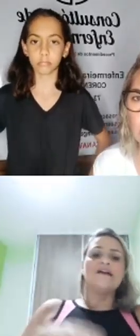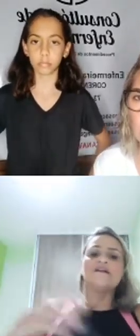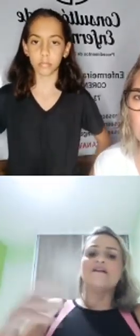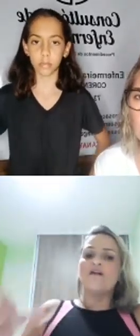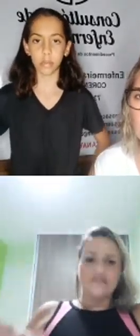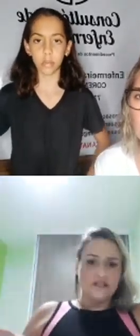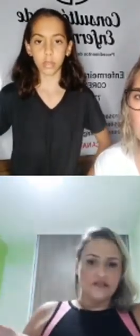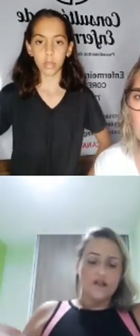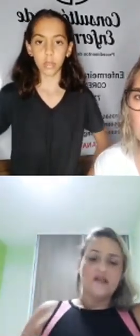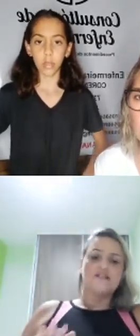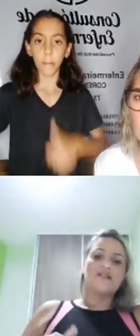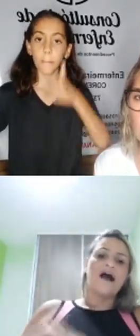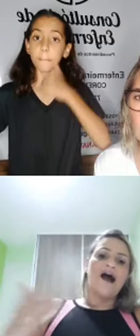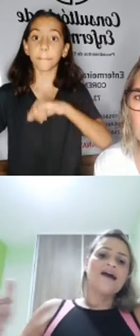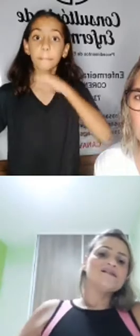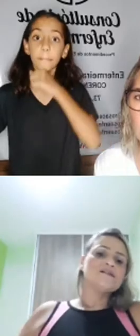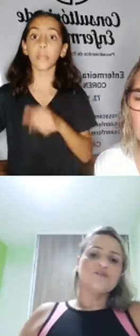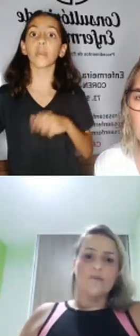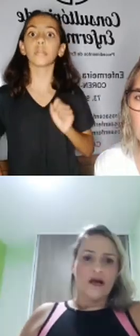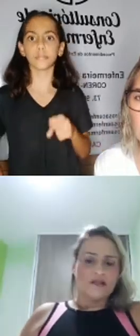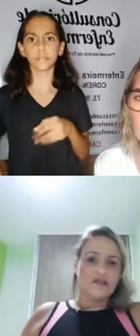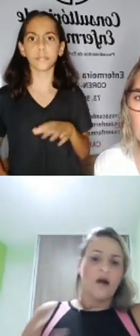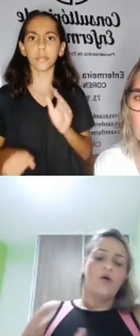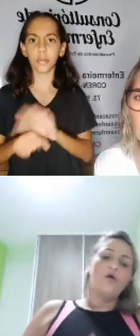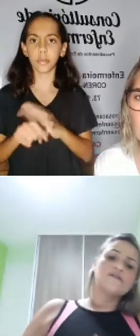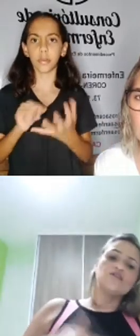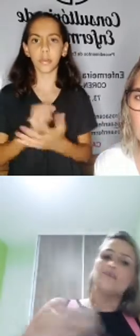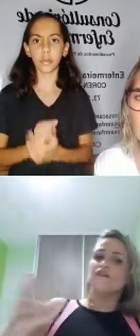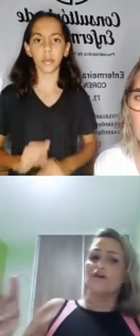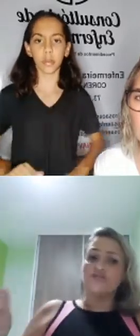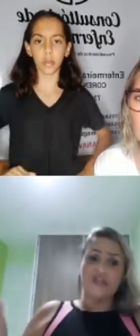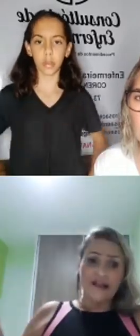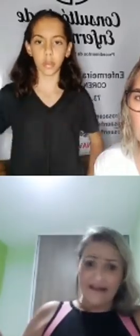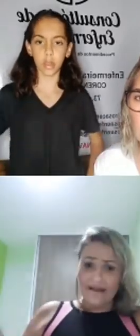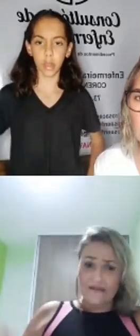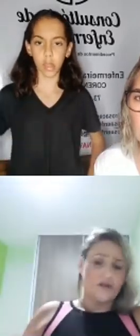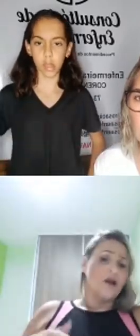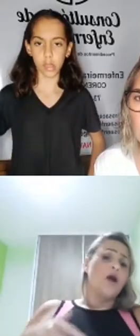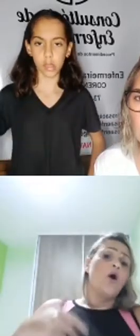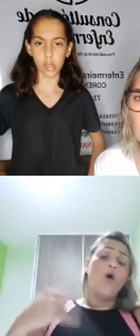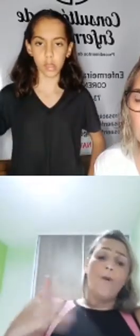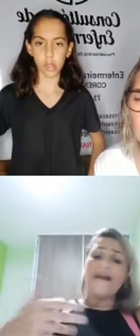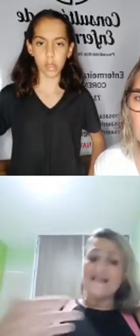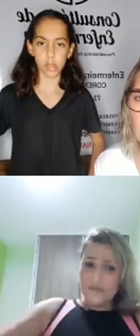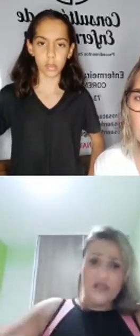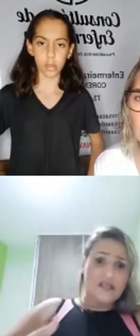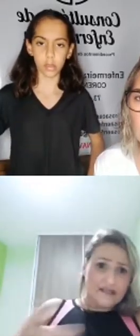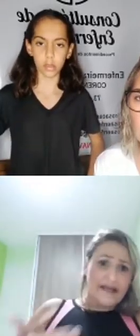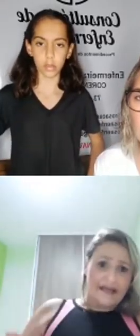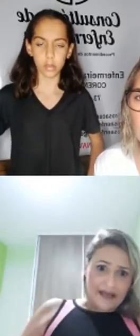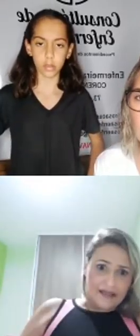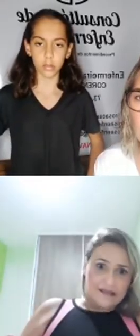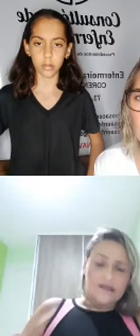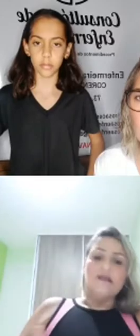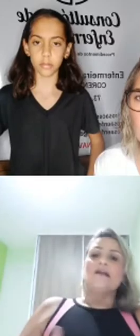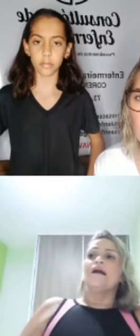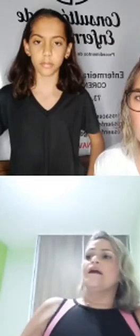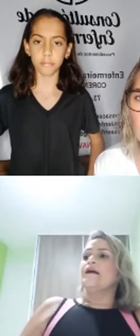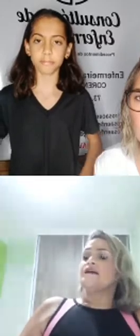se a mãe tem Covid, está assintomática ou sintomatologia leve, ou mesmo que